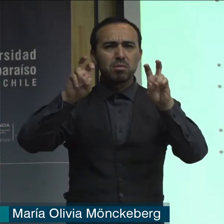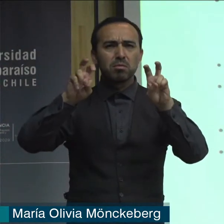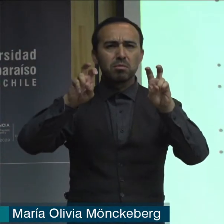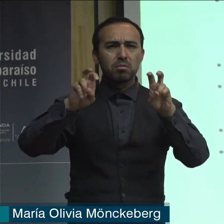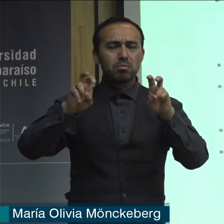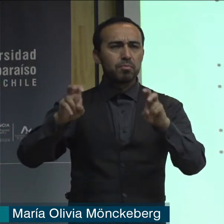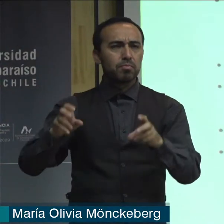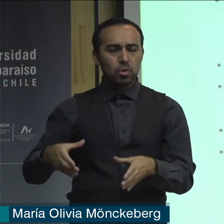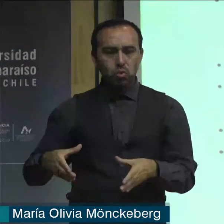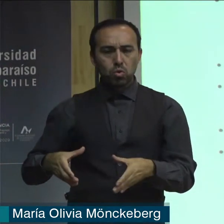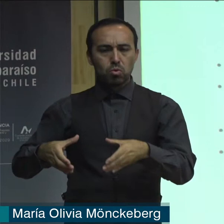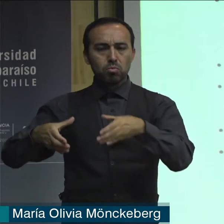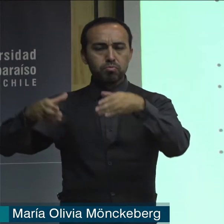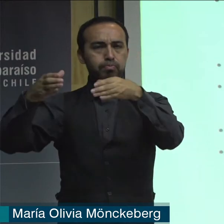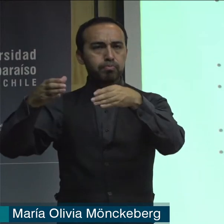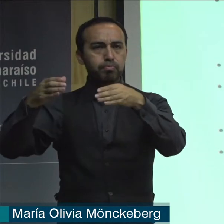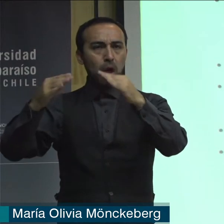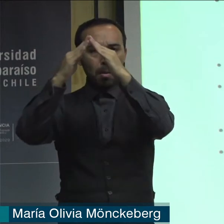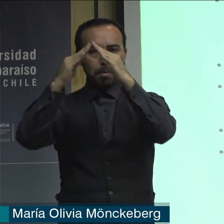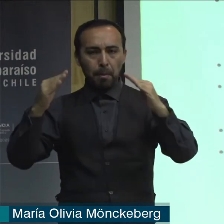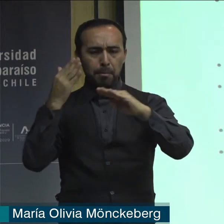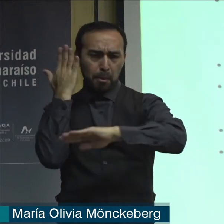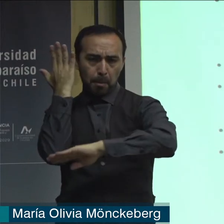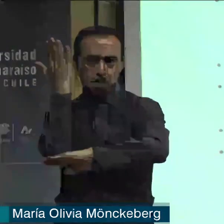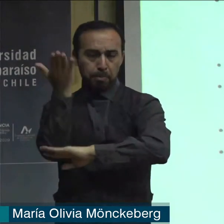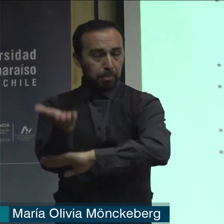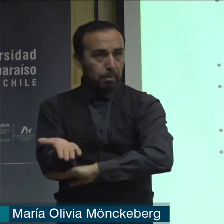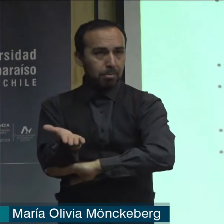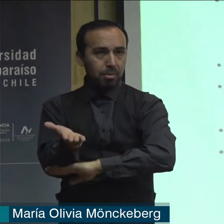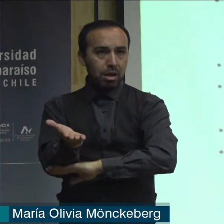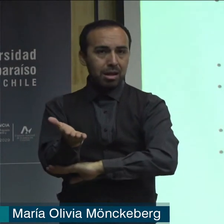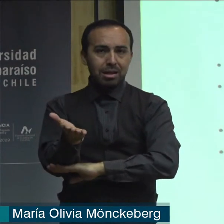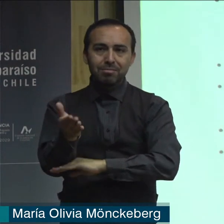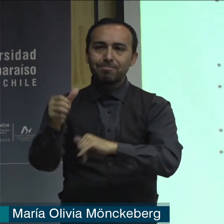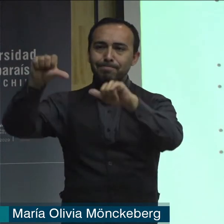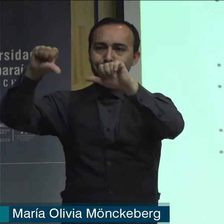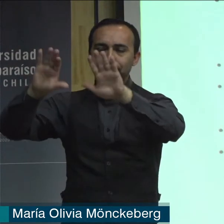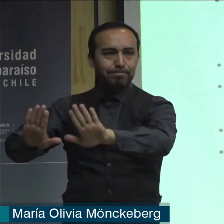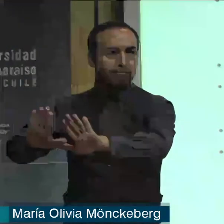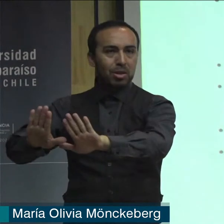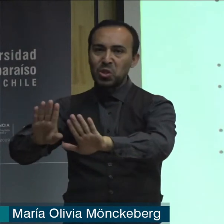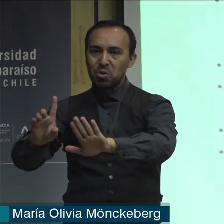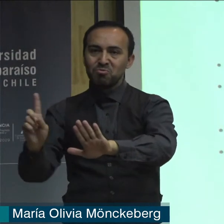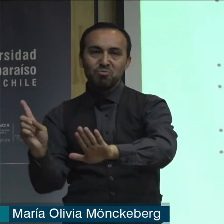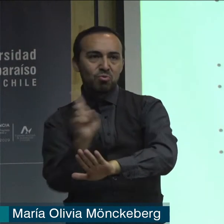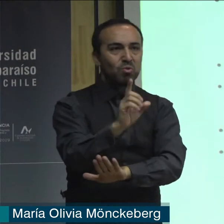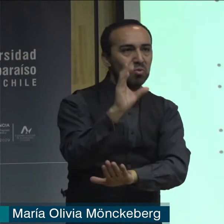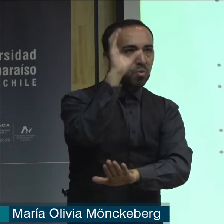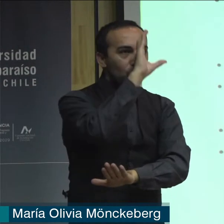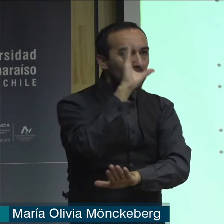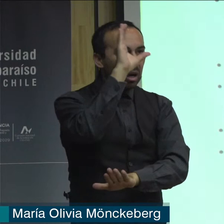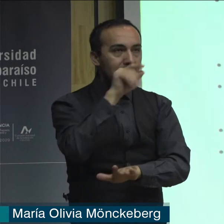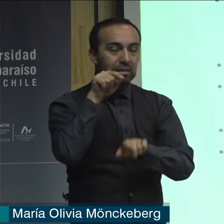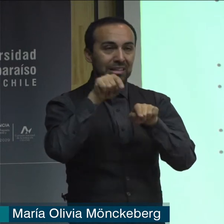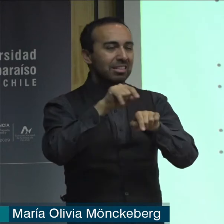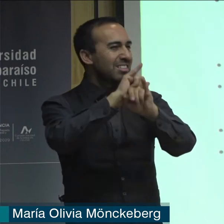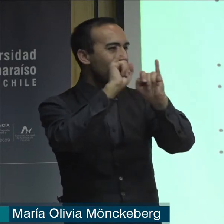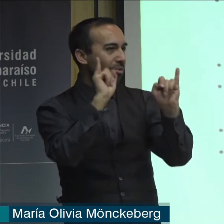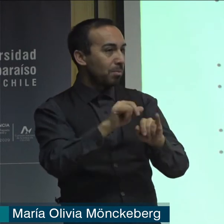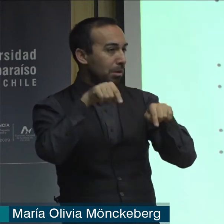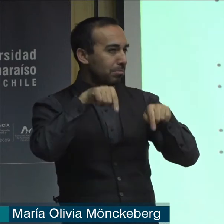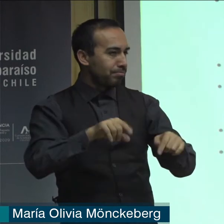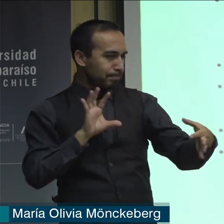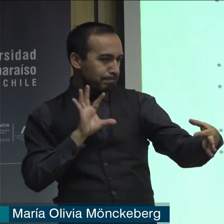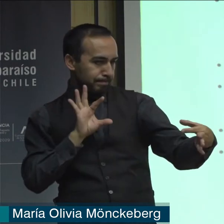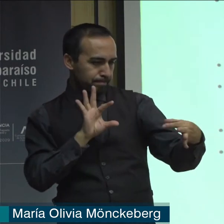de Marfil Entonces es ese sentido de vinculación Y que ahora se